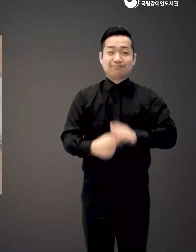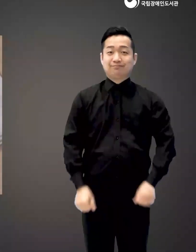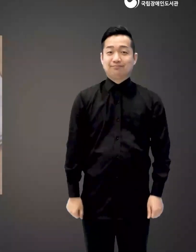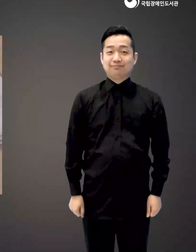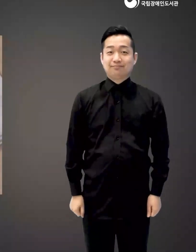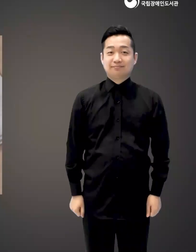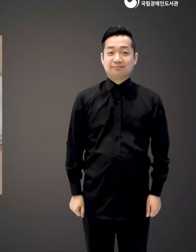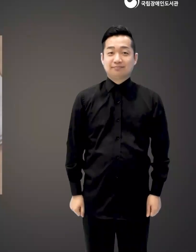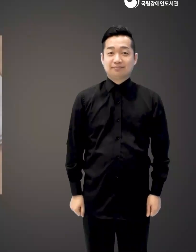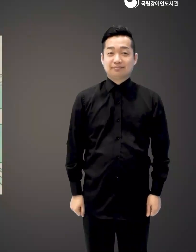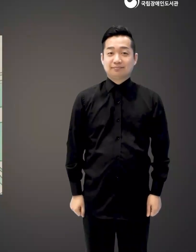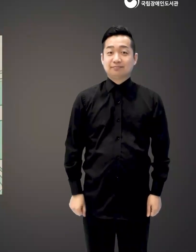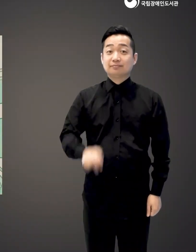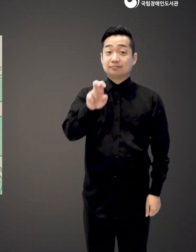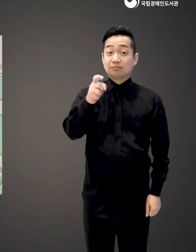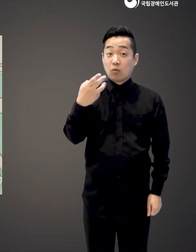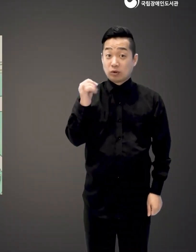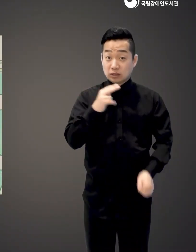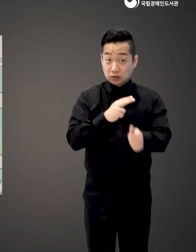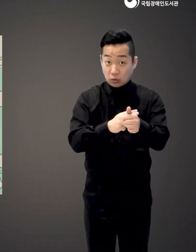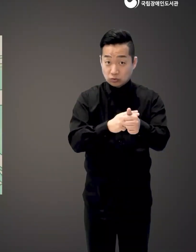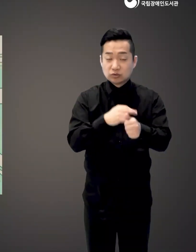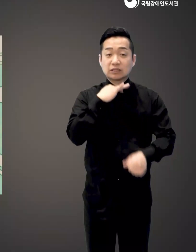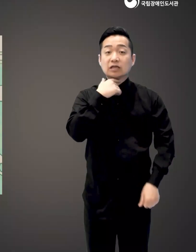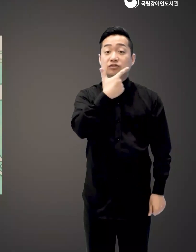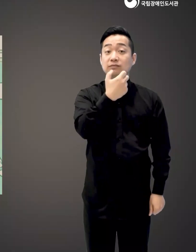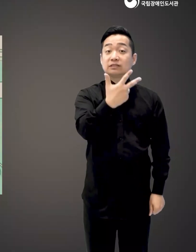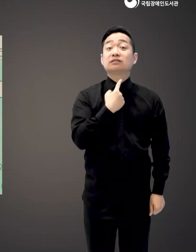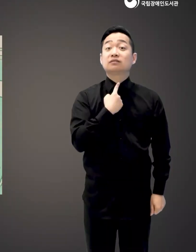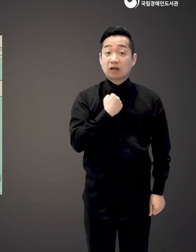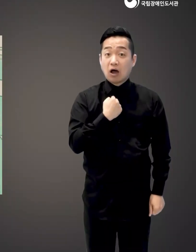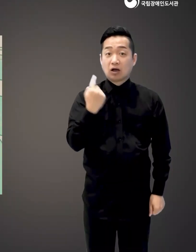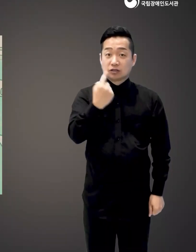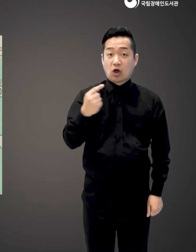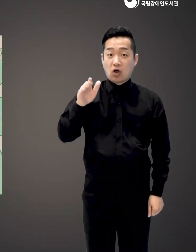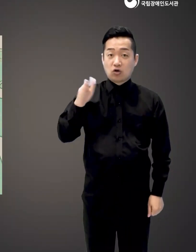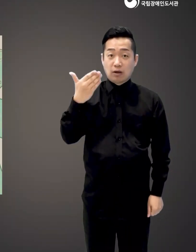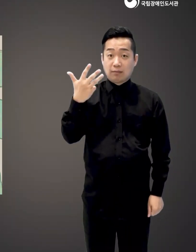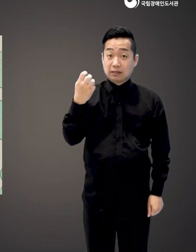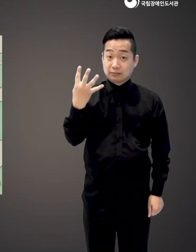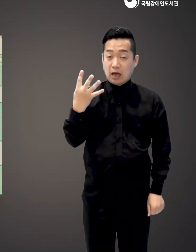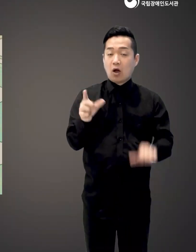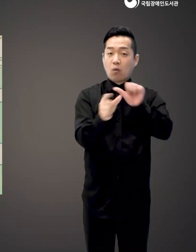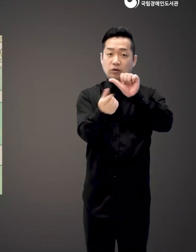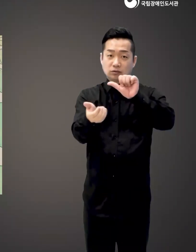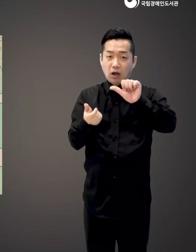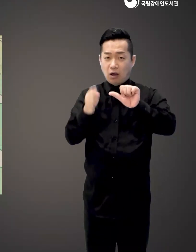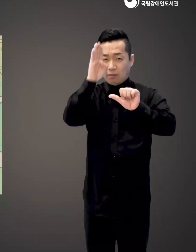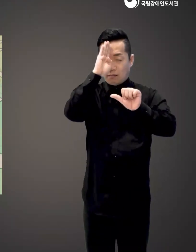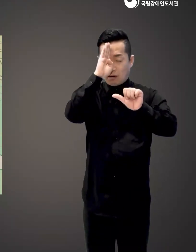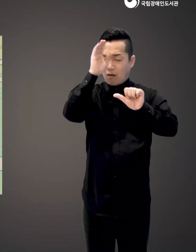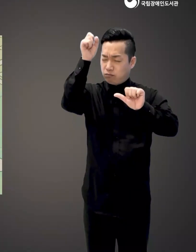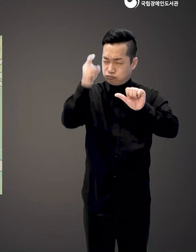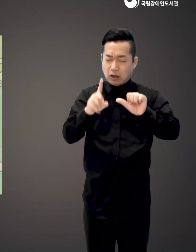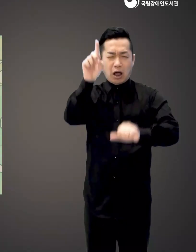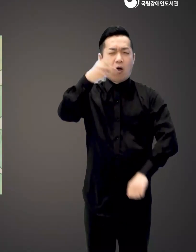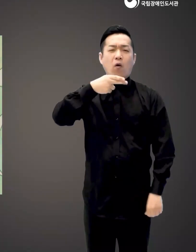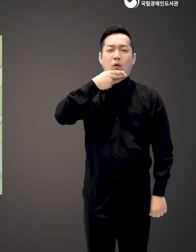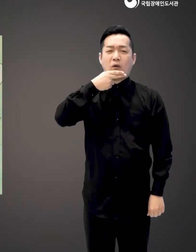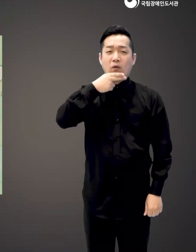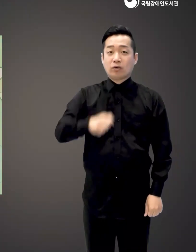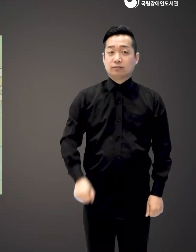되었습니다. 모리 교수는 67세였던 1984년 5월 전까지 거의 병치레하지